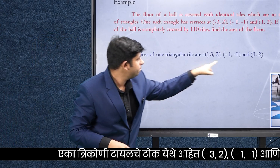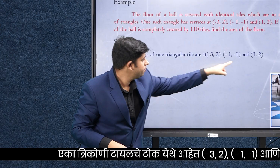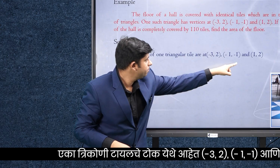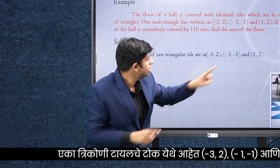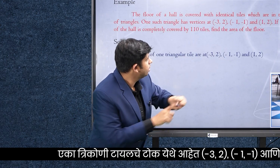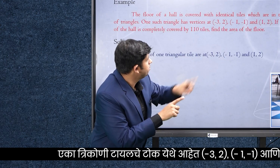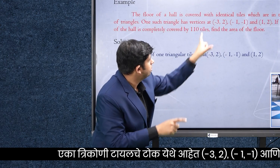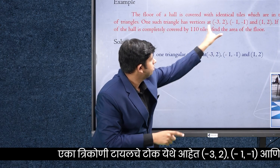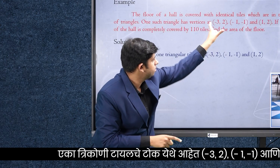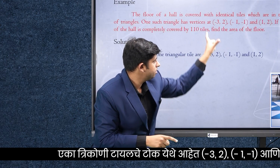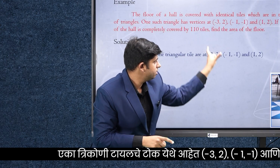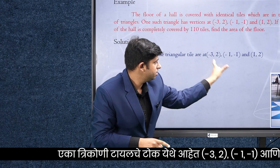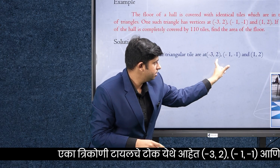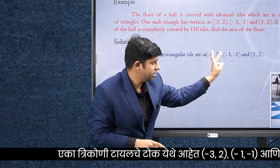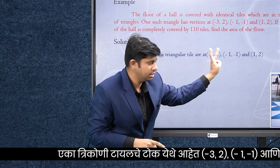आणि 1, 2.